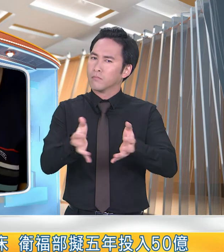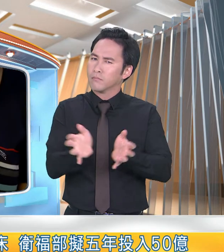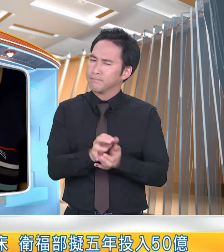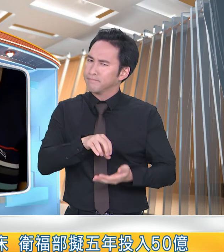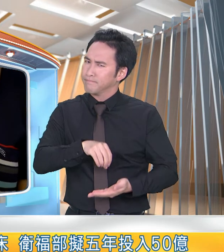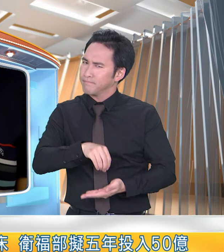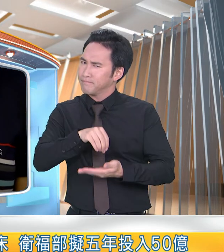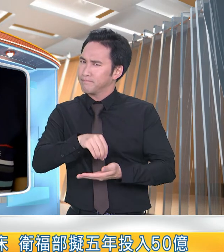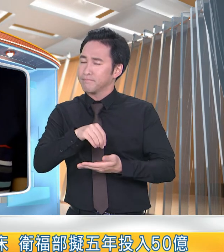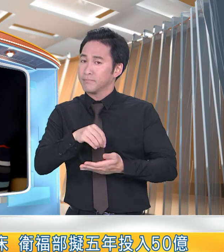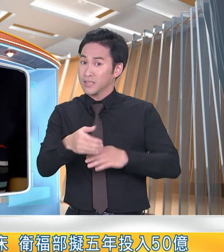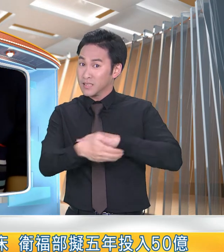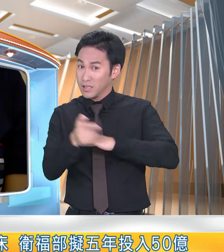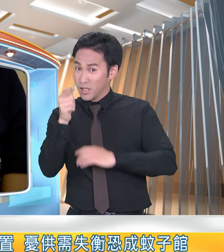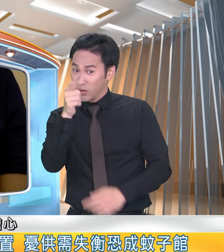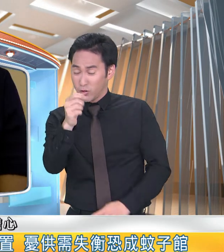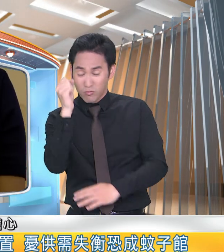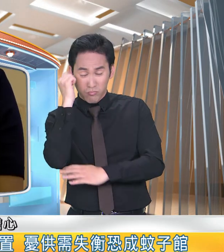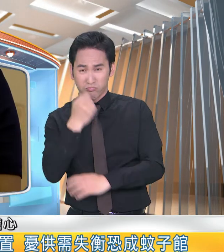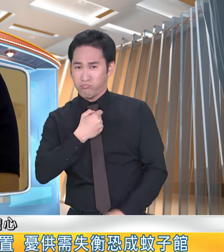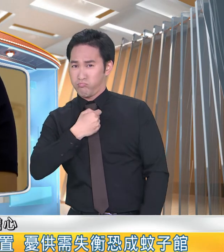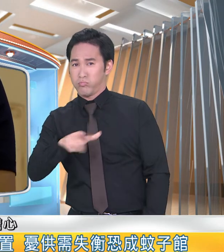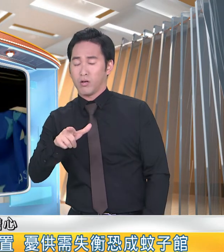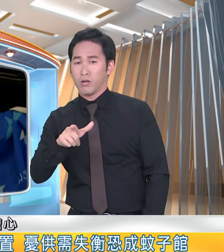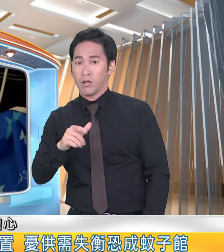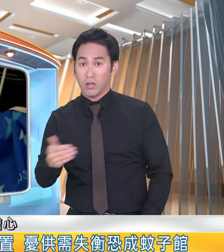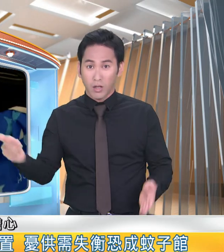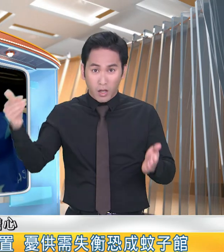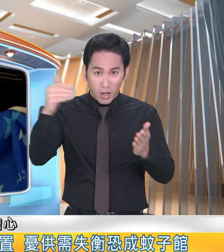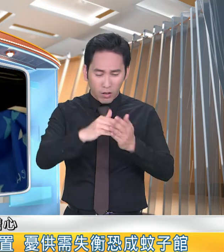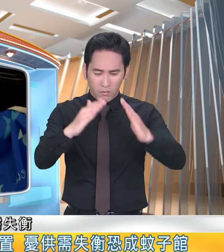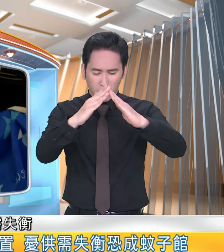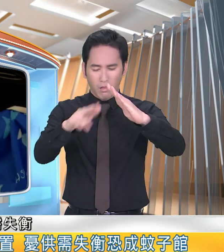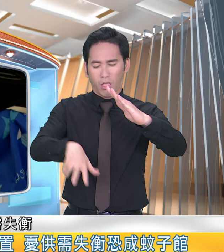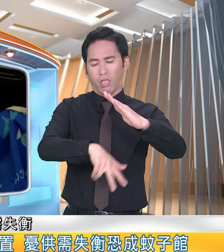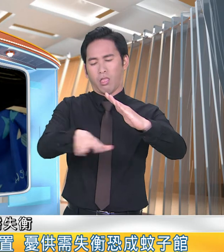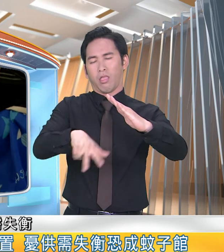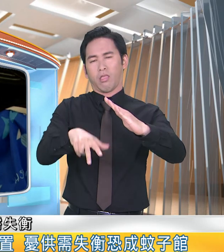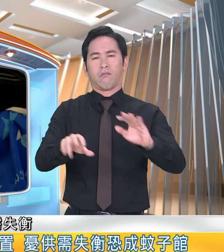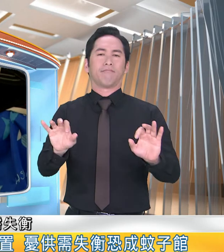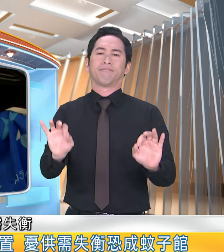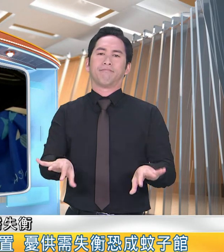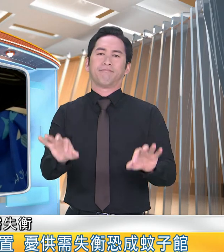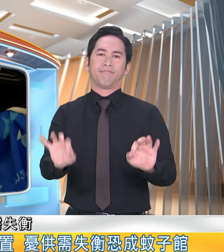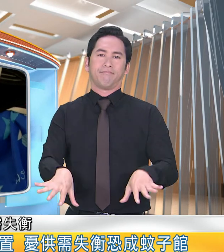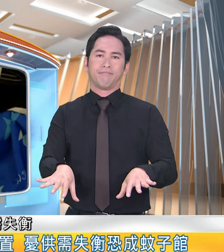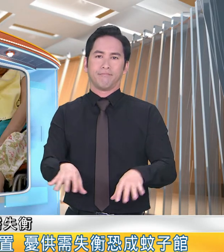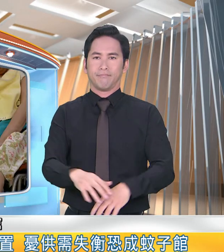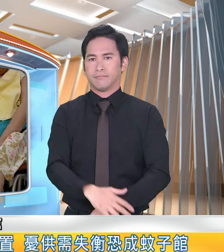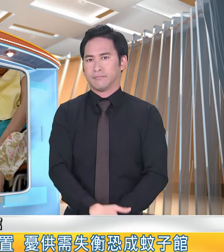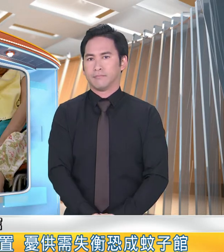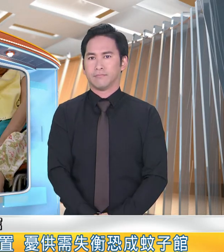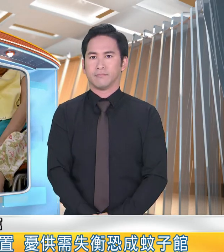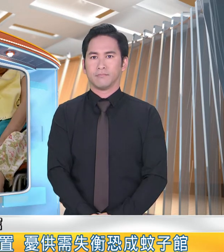位。不过民间团体担心，到时若市场供需失衡，恐怕沦为蚊子